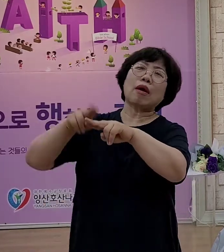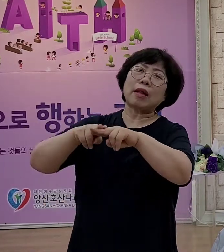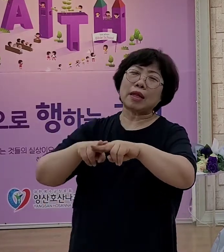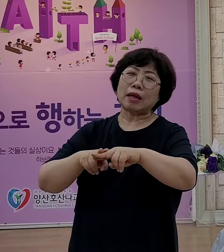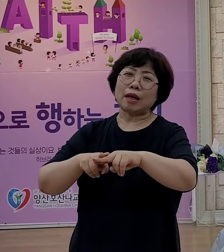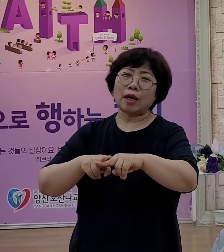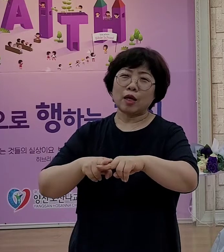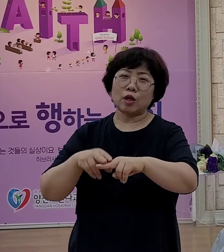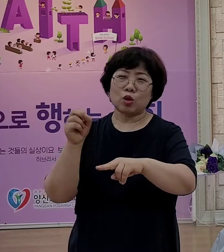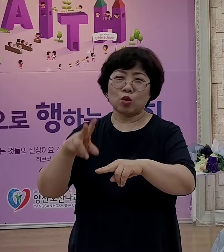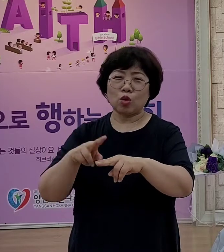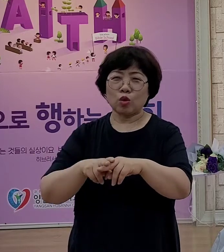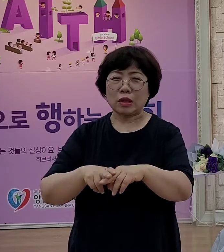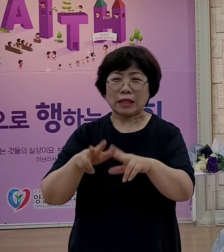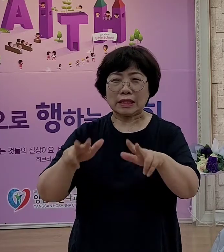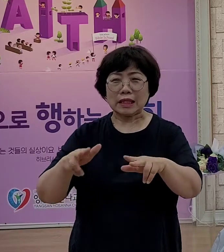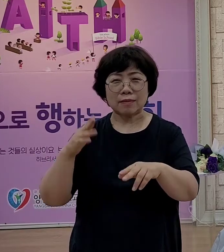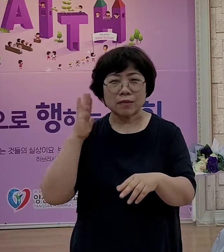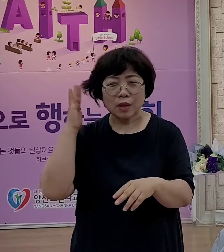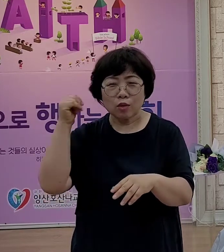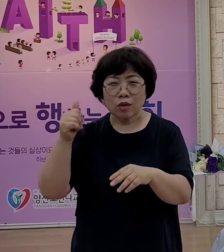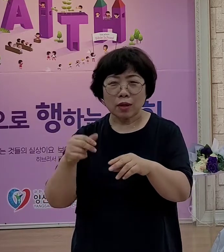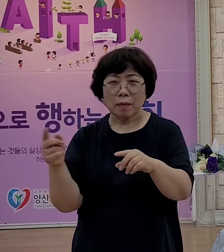되고 문재인이가 감옥에 들어간다.